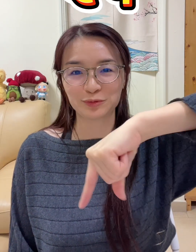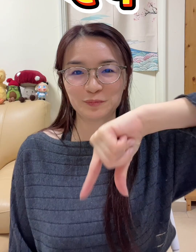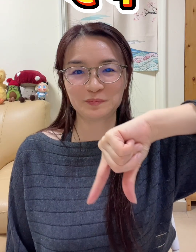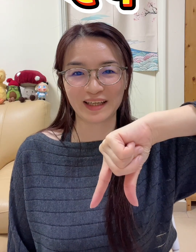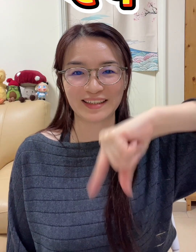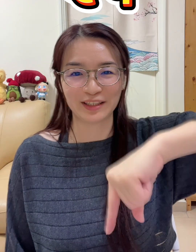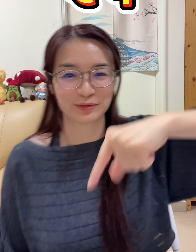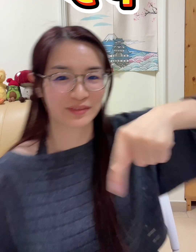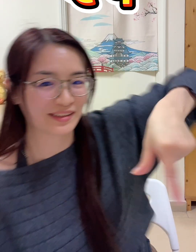係